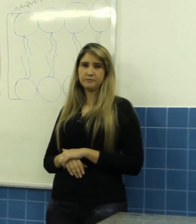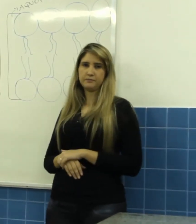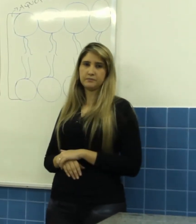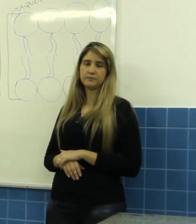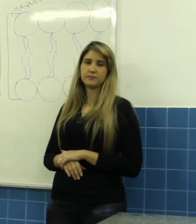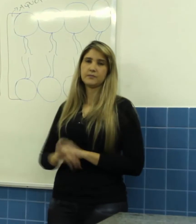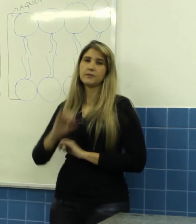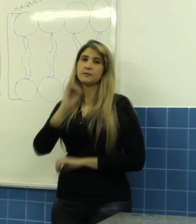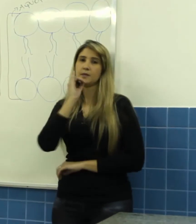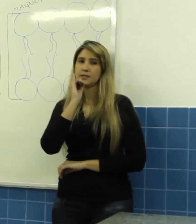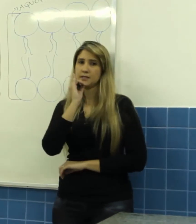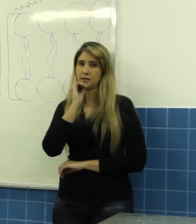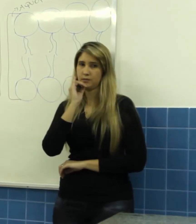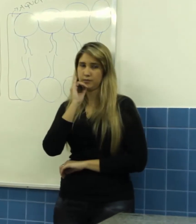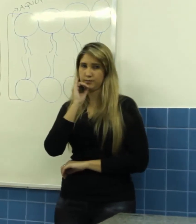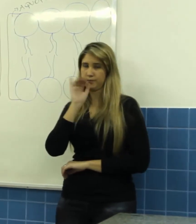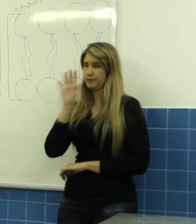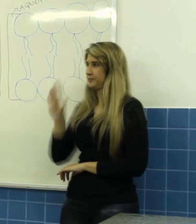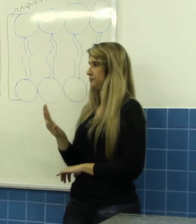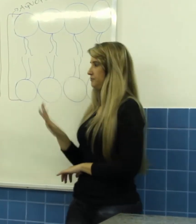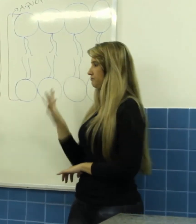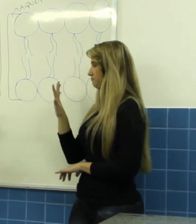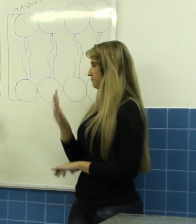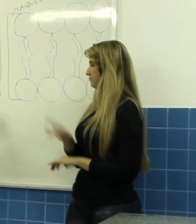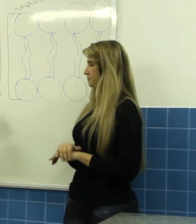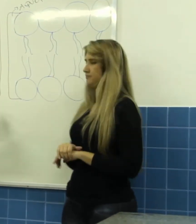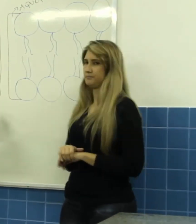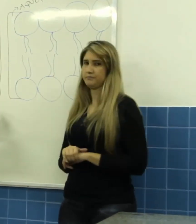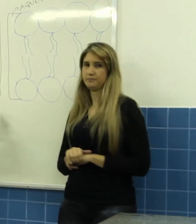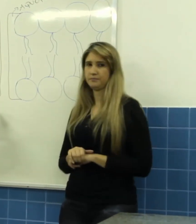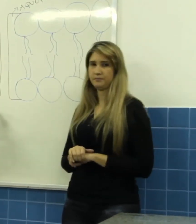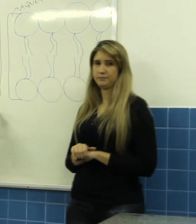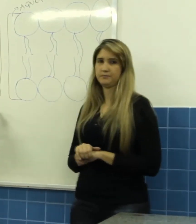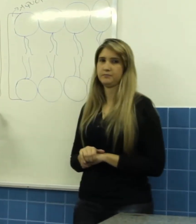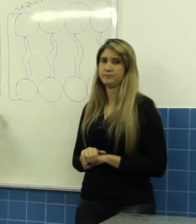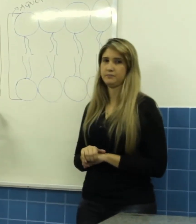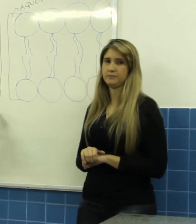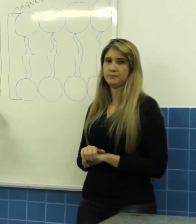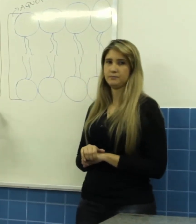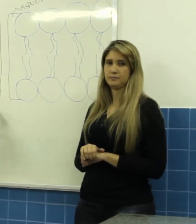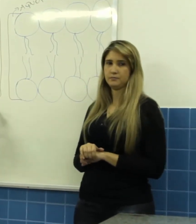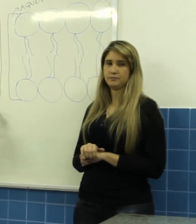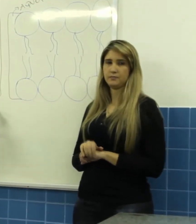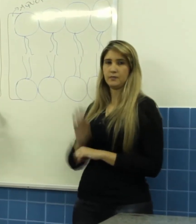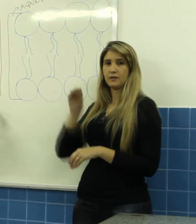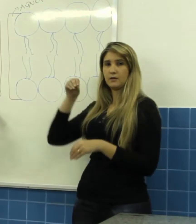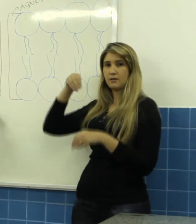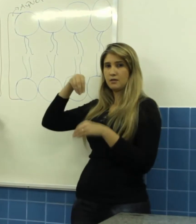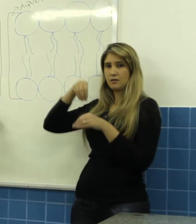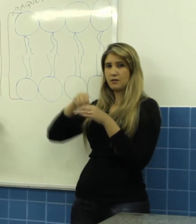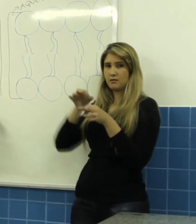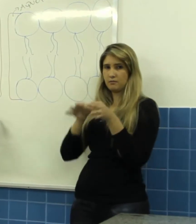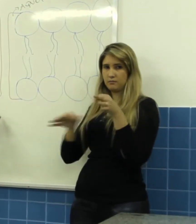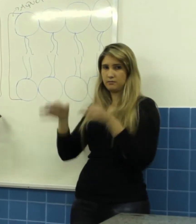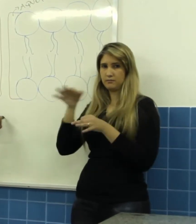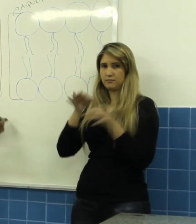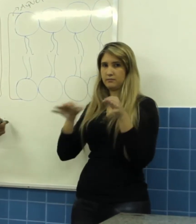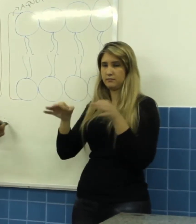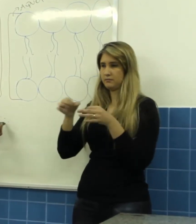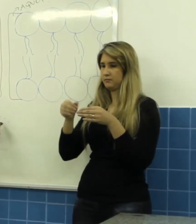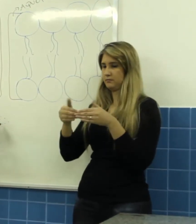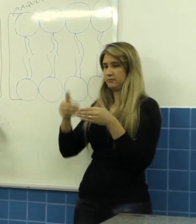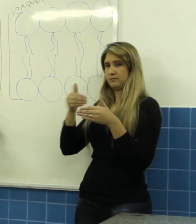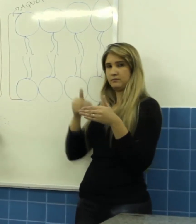Vamos supor que, neste caso, o compartimento intracelular